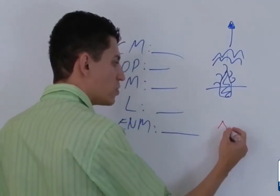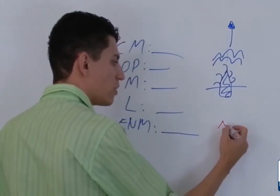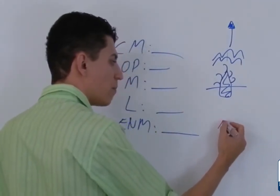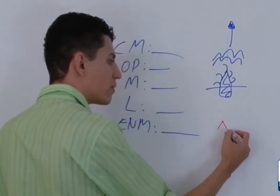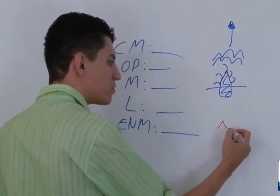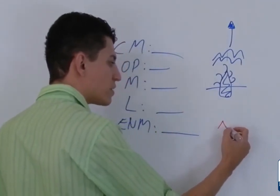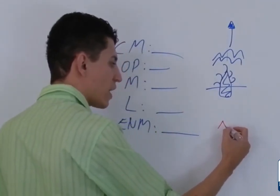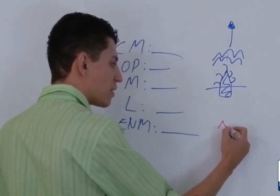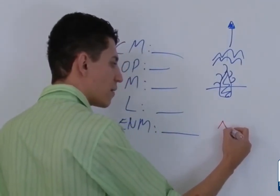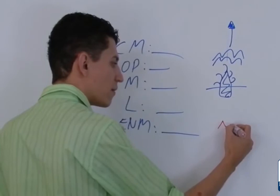de pontas de seta.